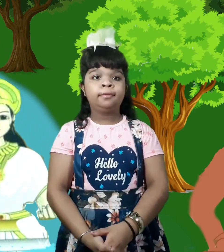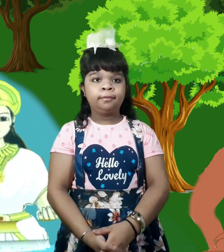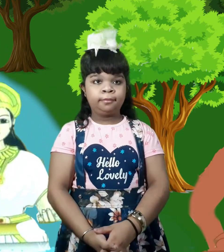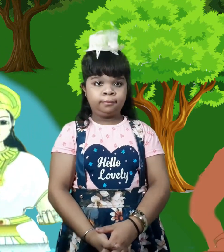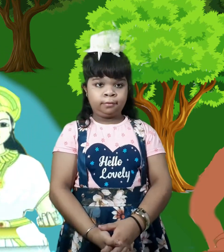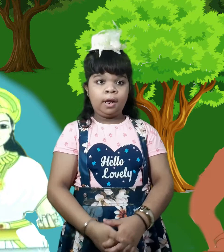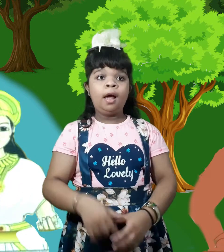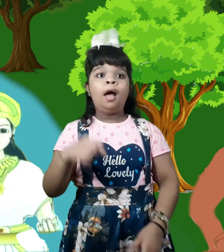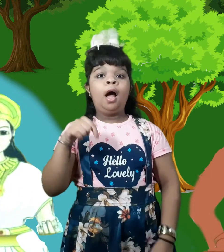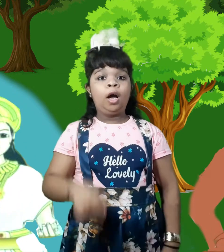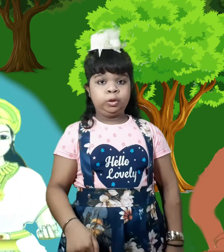और उसने